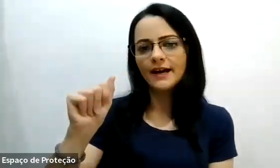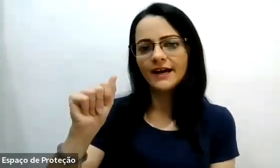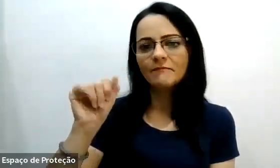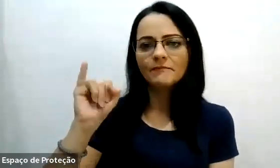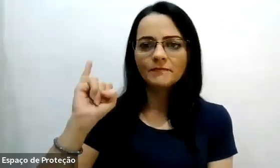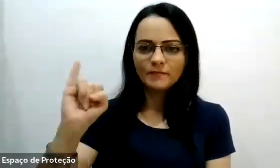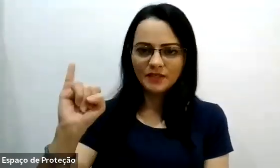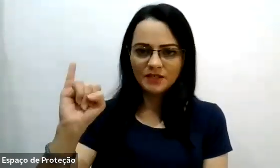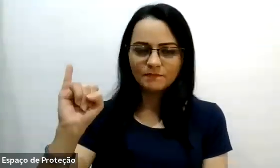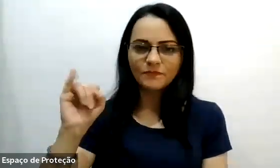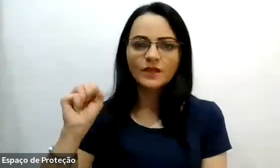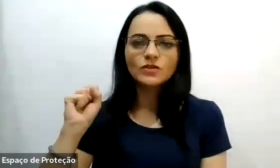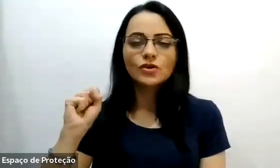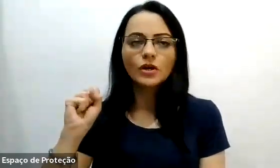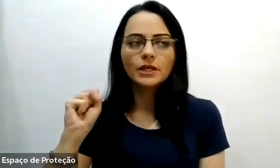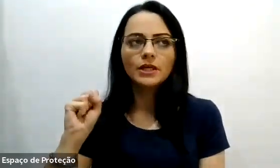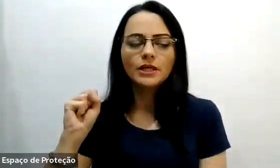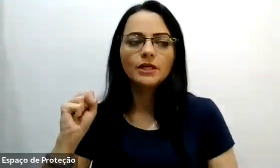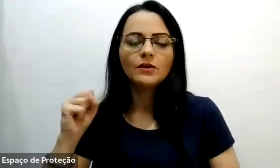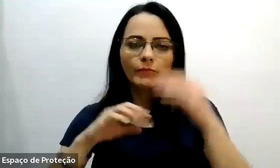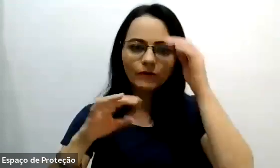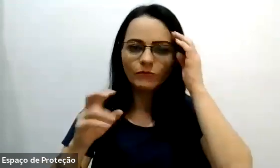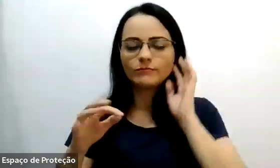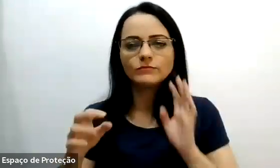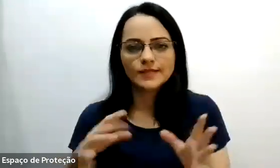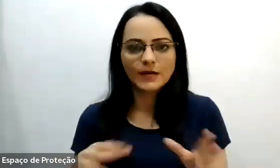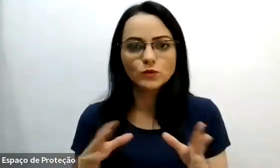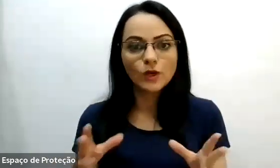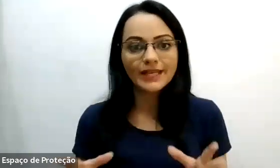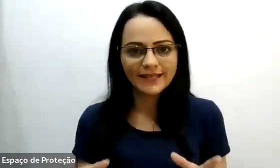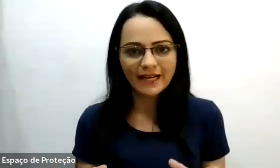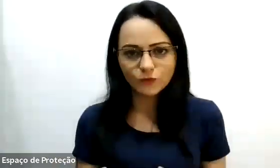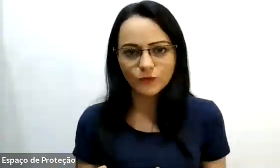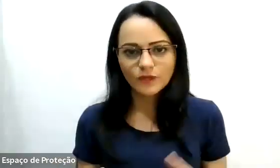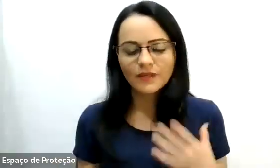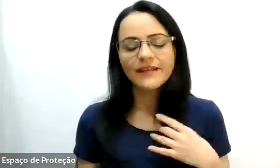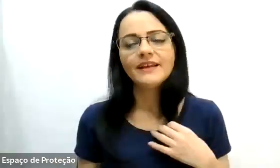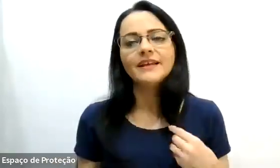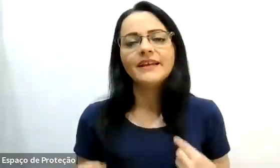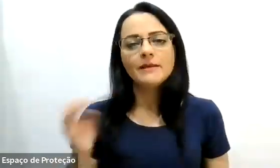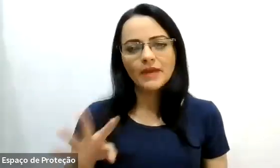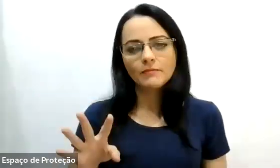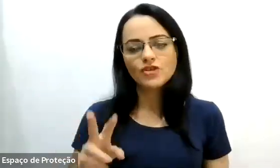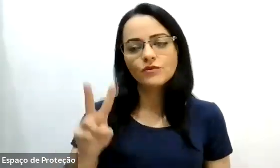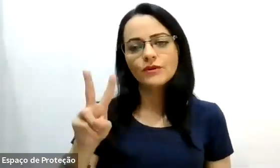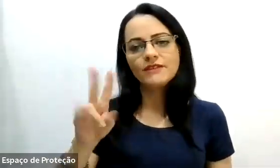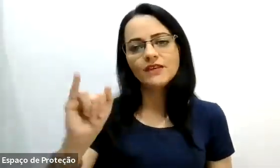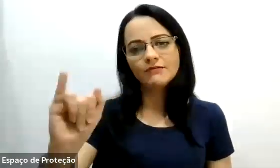A, I, só que, como é um sinal soletrado, né? Ele é bem rapidinho. Aí fica